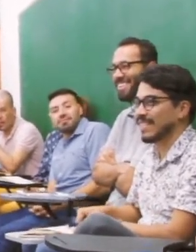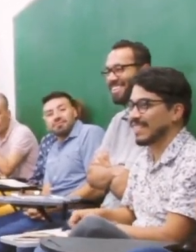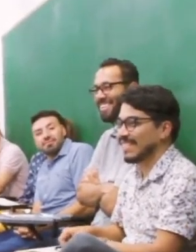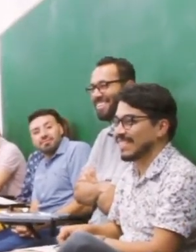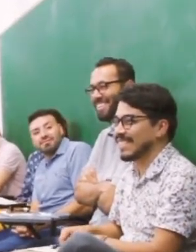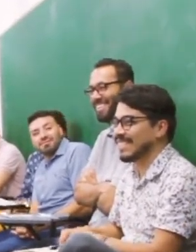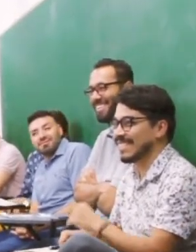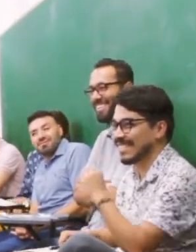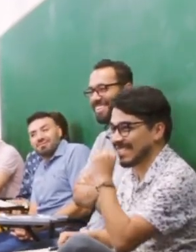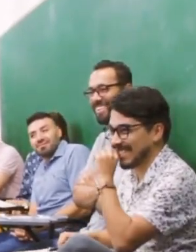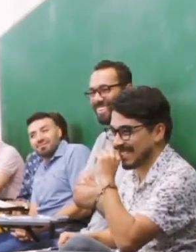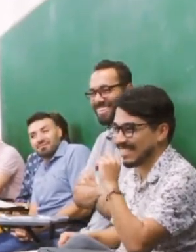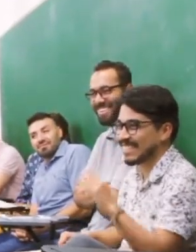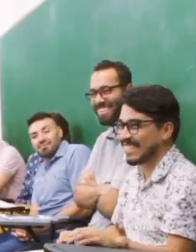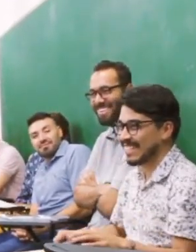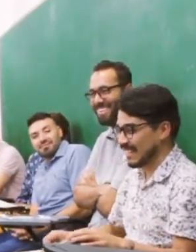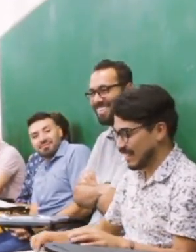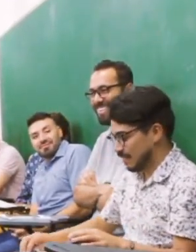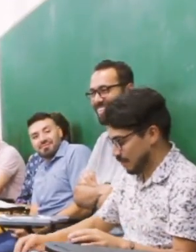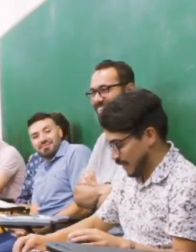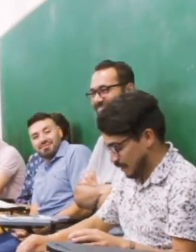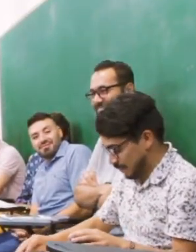carnecita?